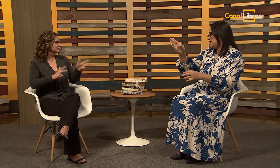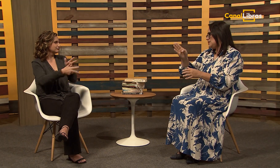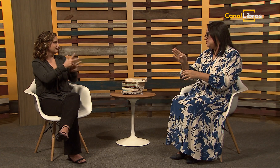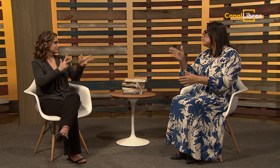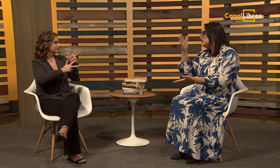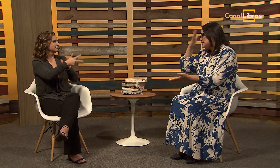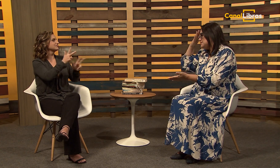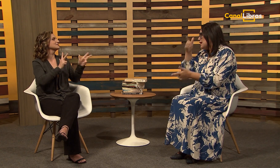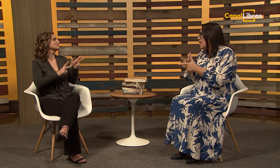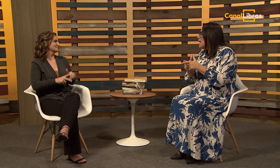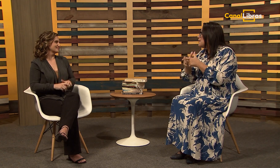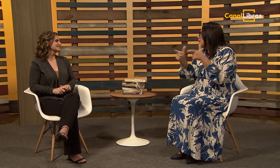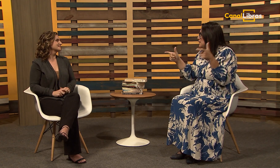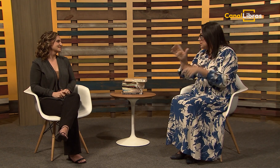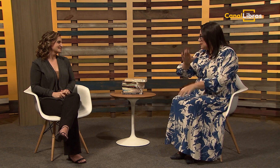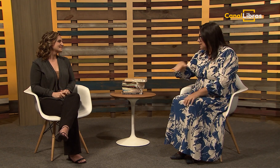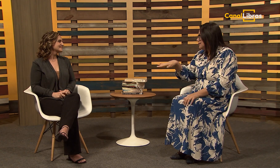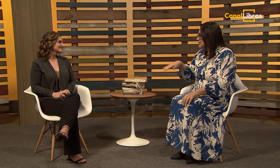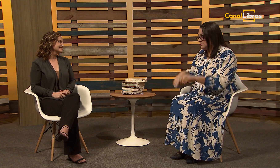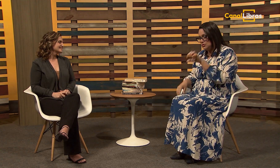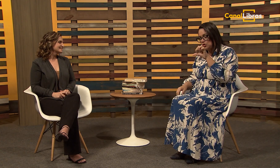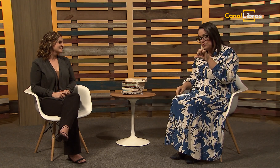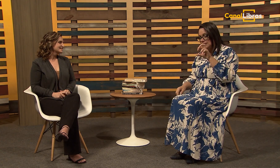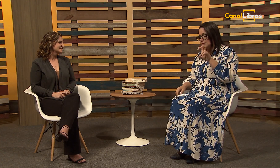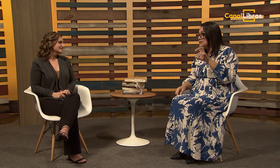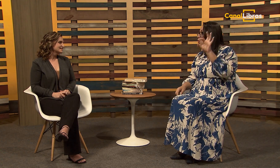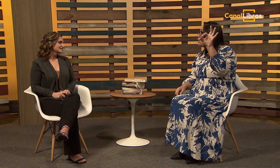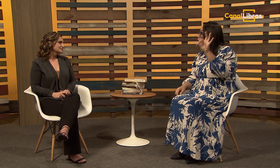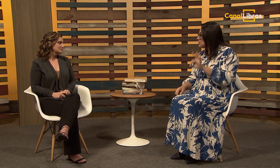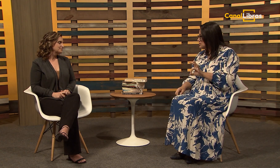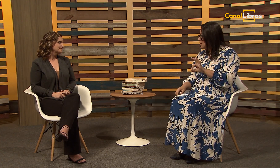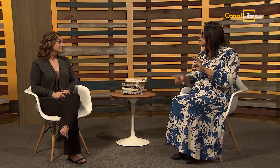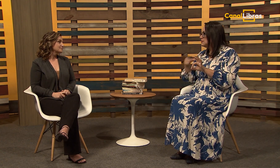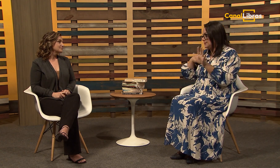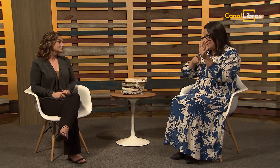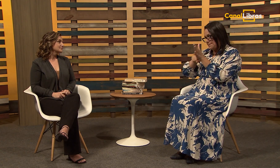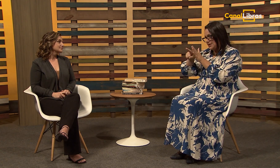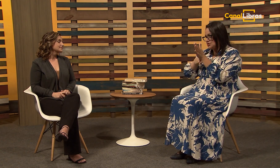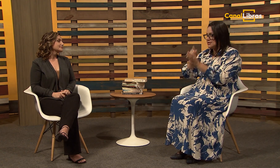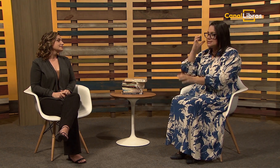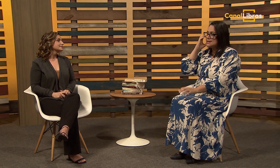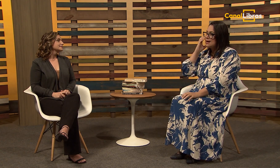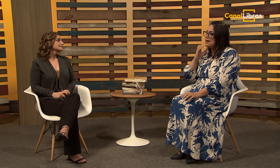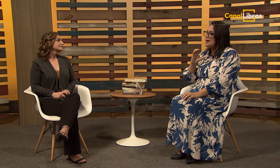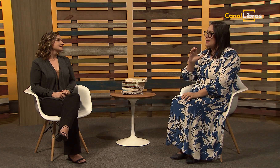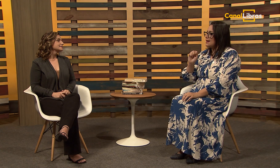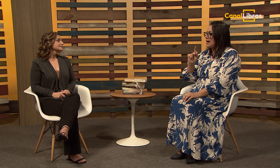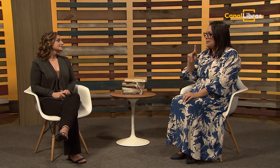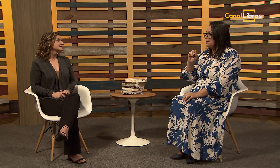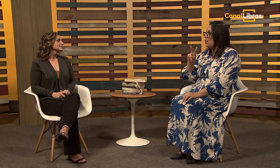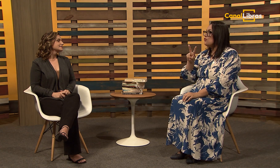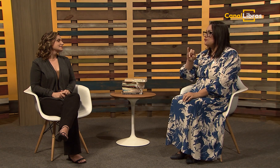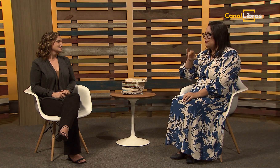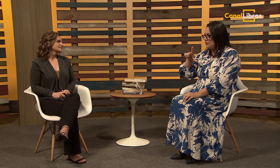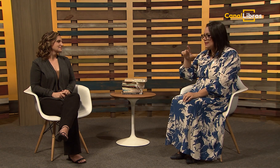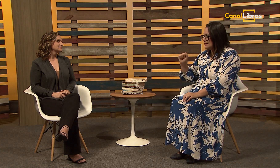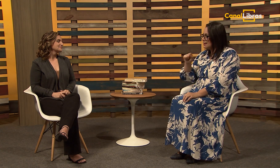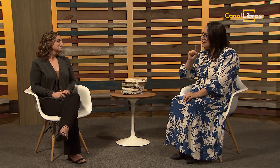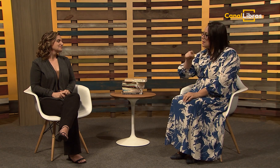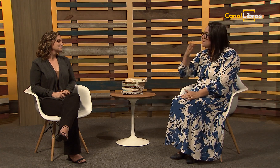problemas que precisam ser colocados em primeira língua do aluno surdo. Lembrando que, segundo pesquisa de Capovilla, 95% das crianças vêm de